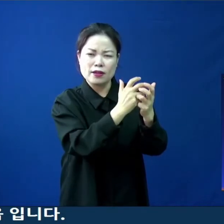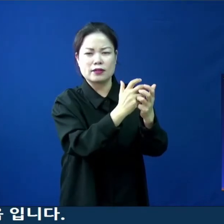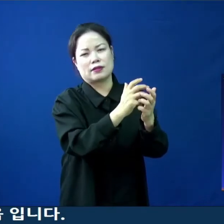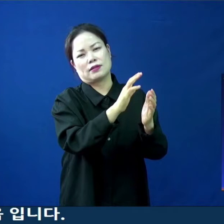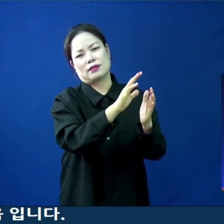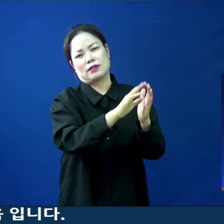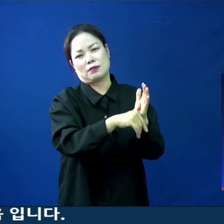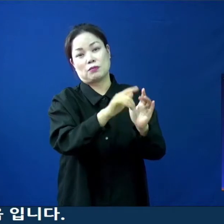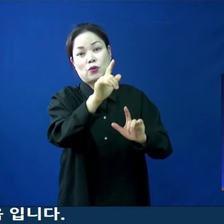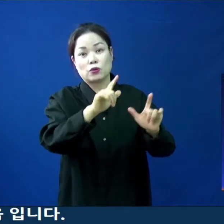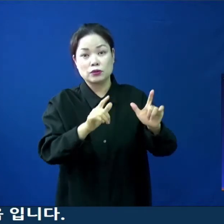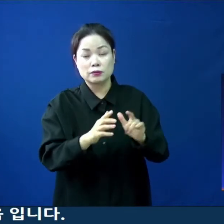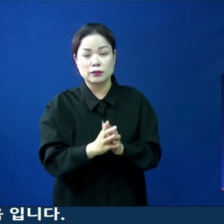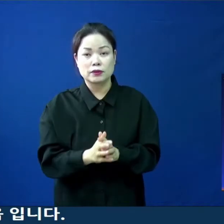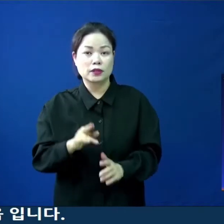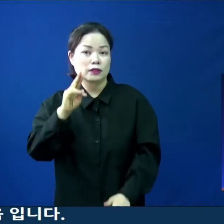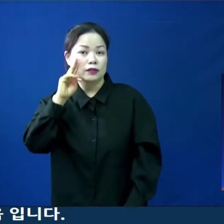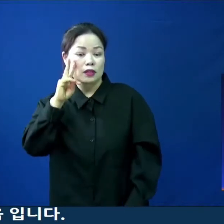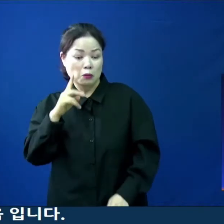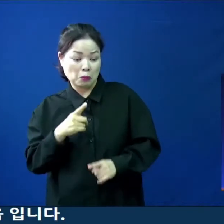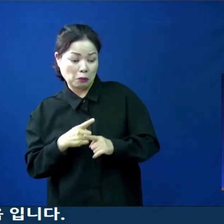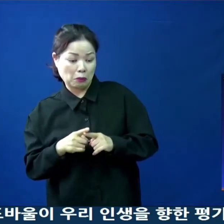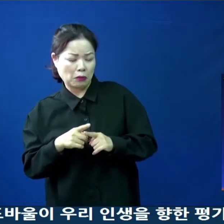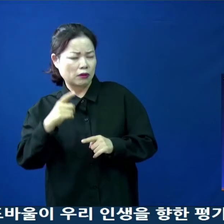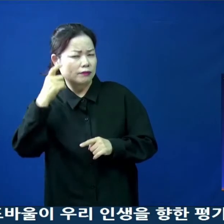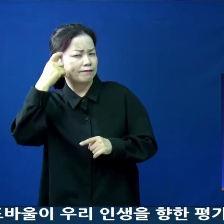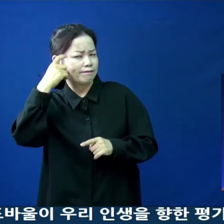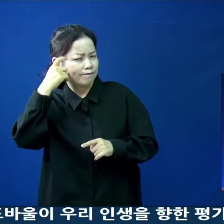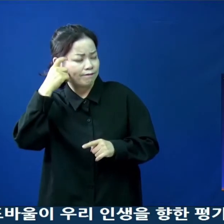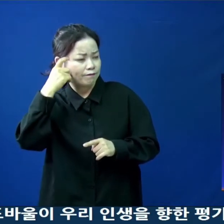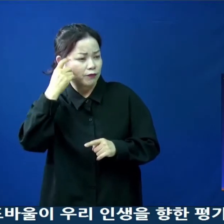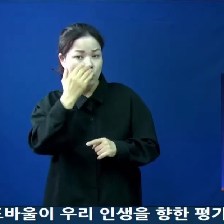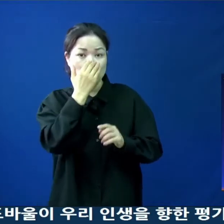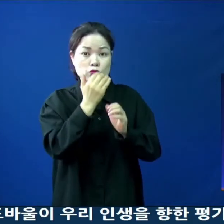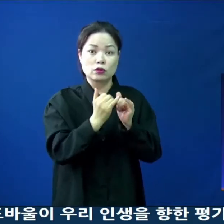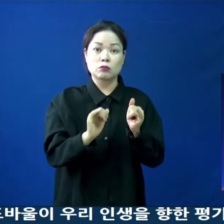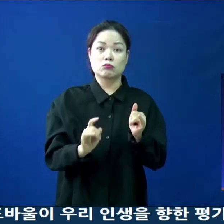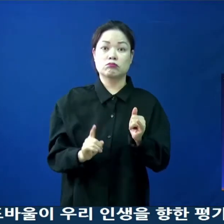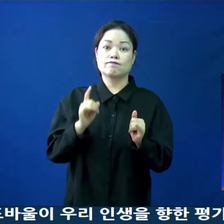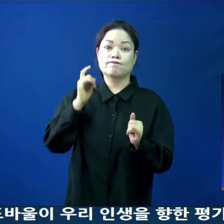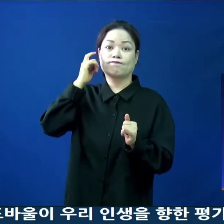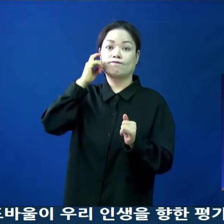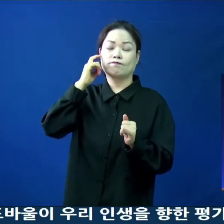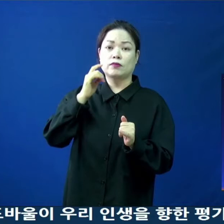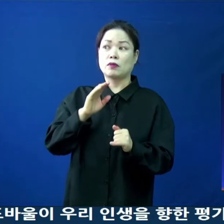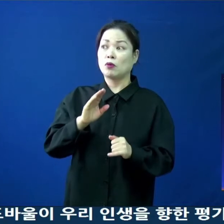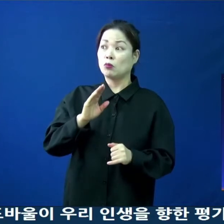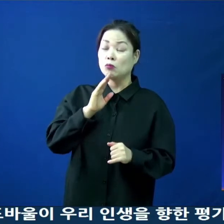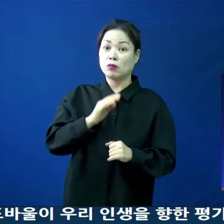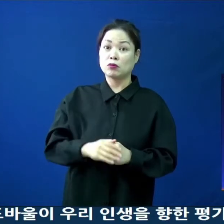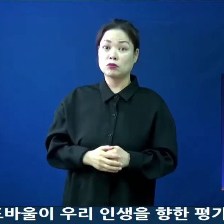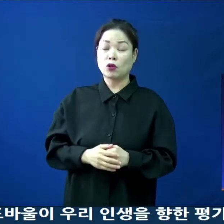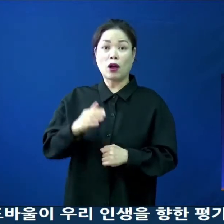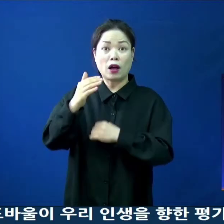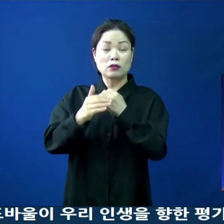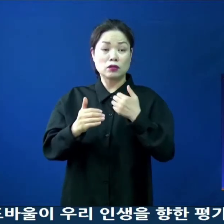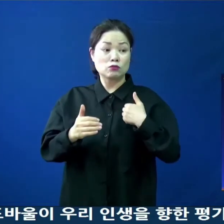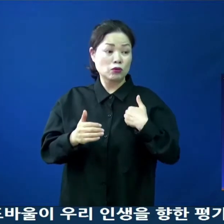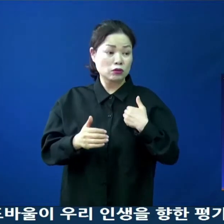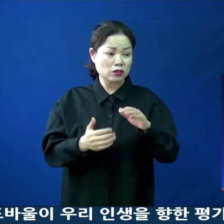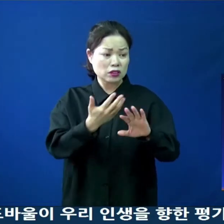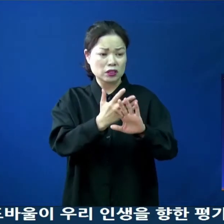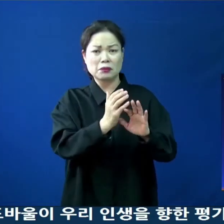모습입니다. 그래서 사도 바울의 이런 평가를 볼 때 유대인들은 어떻게 생각할까요? 맞아, 하나님을 모르는